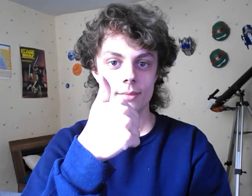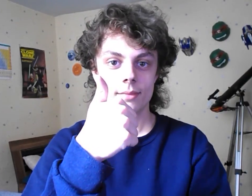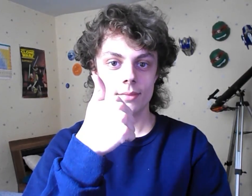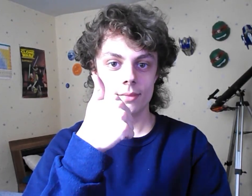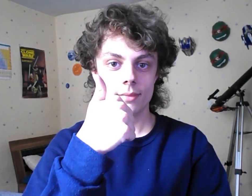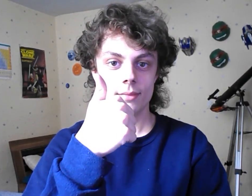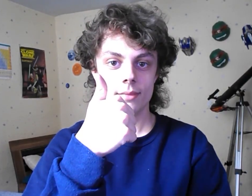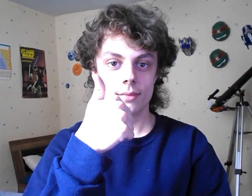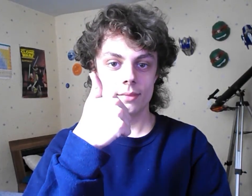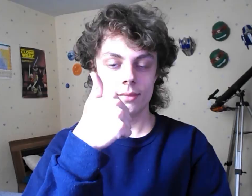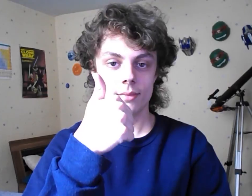wunderschöne Videos,